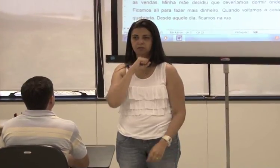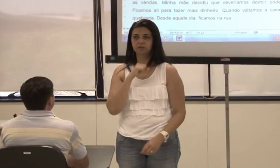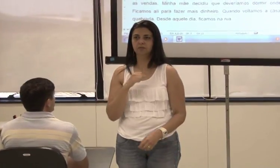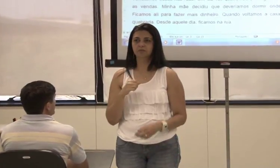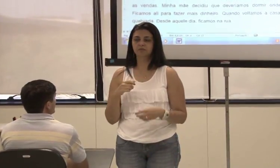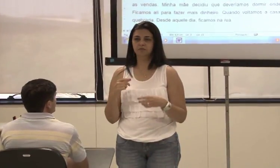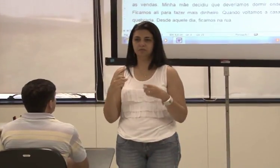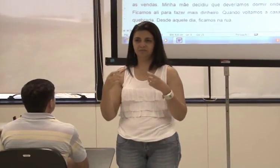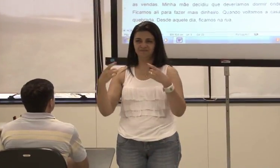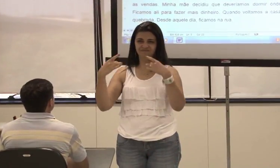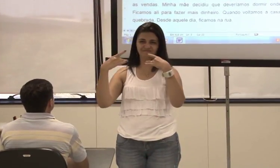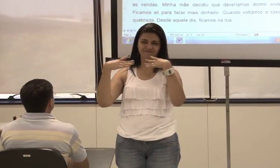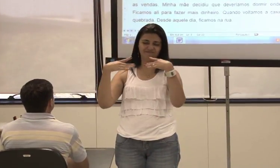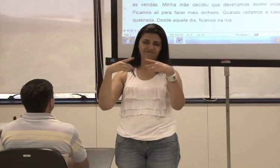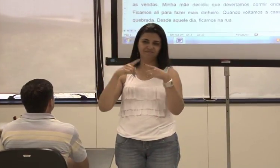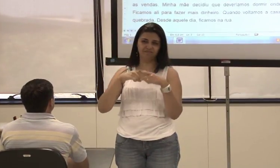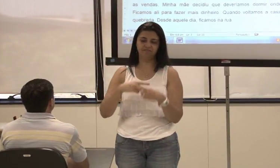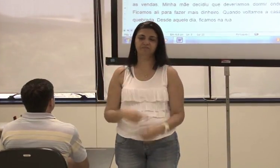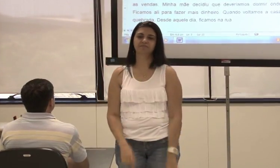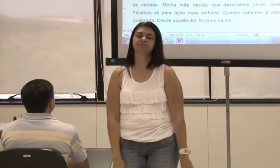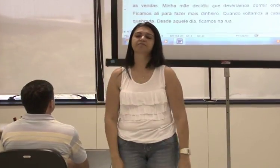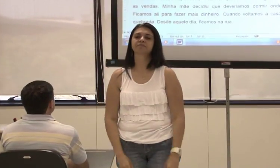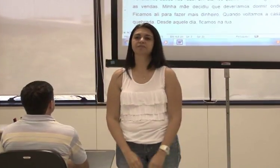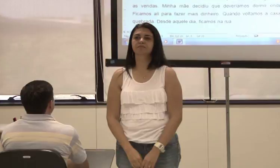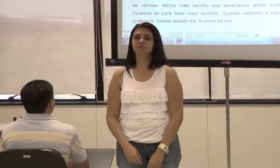Minha mãe não tinha como sustentar a gente.